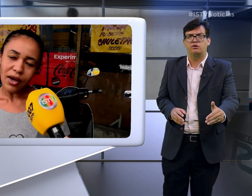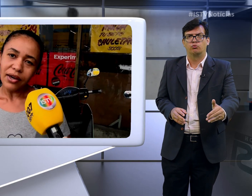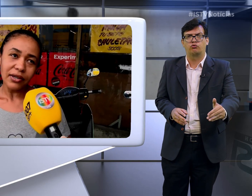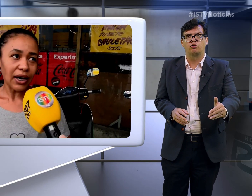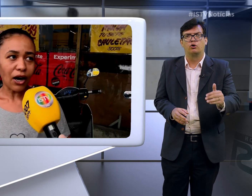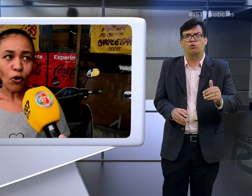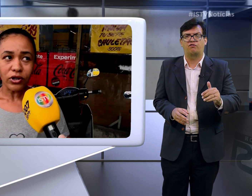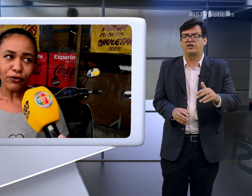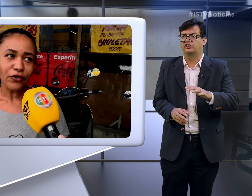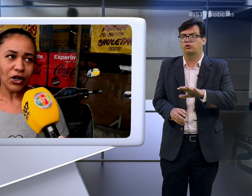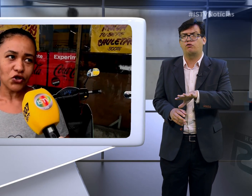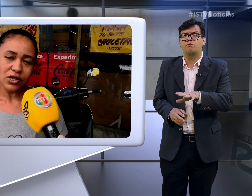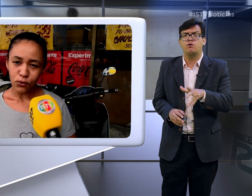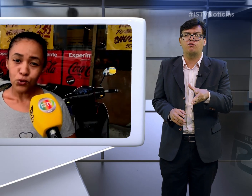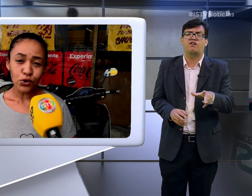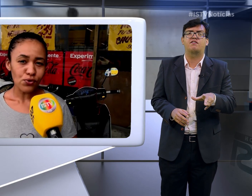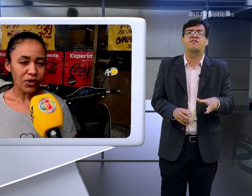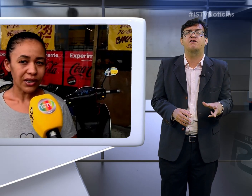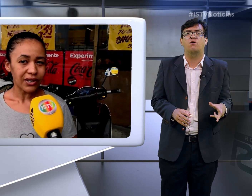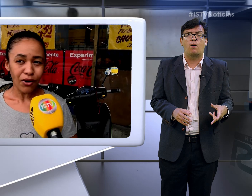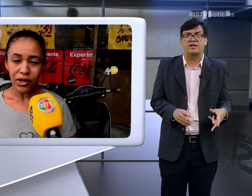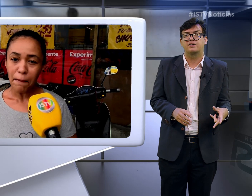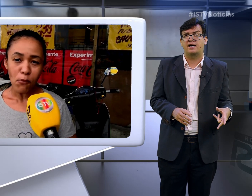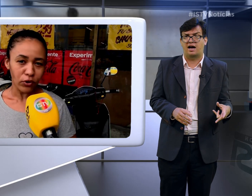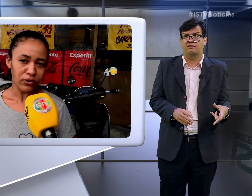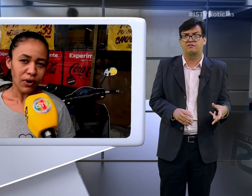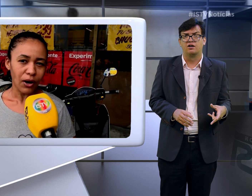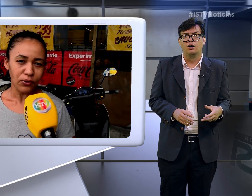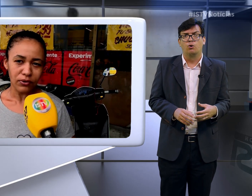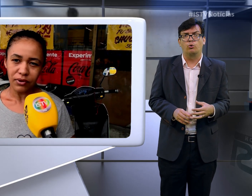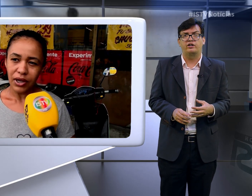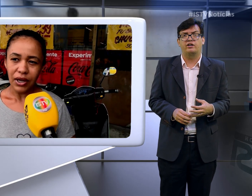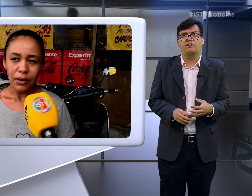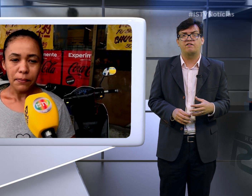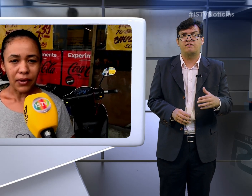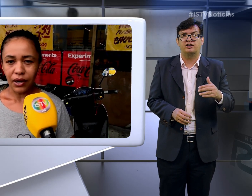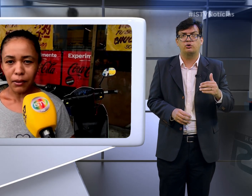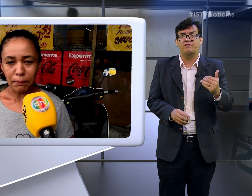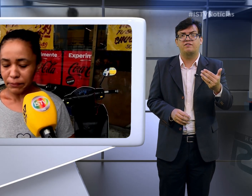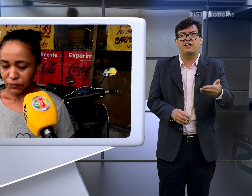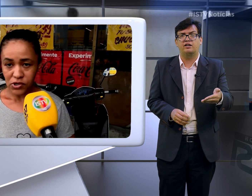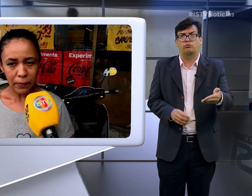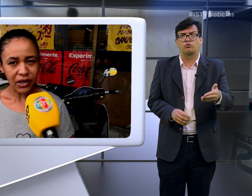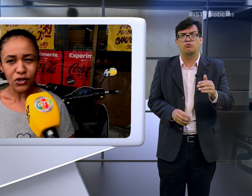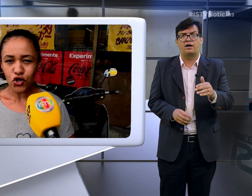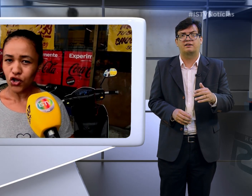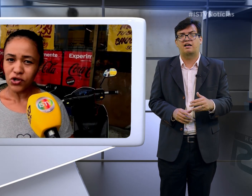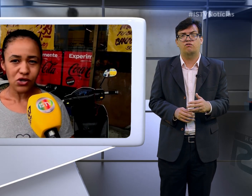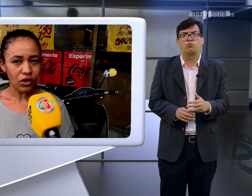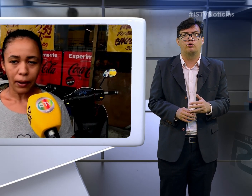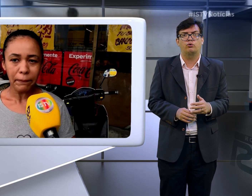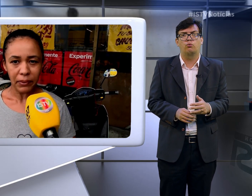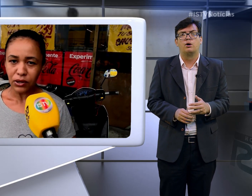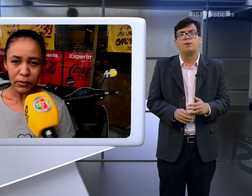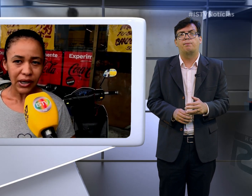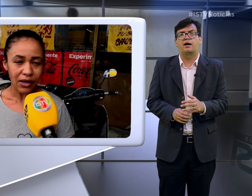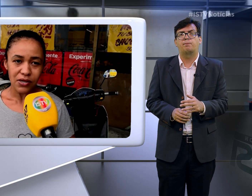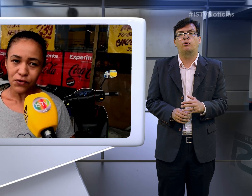2 salários mínimos, ou seja, R$ 2.640, o que estejam inscritos no Cadastro Único para